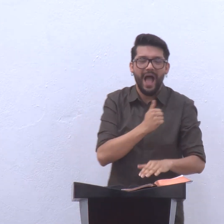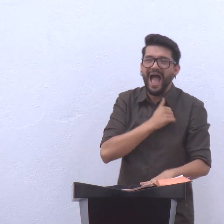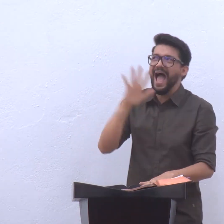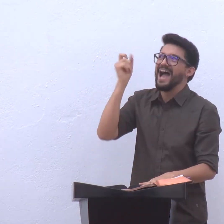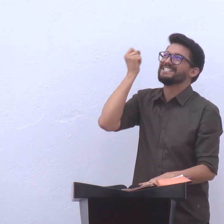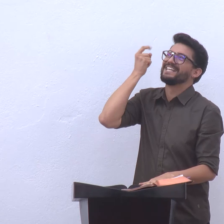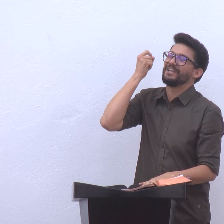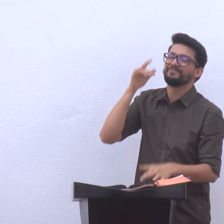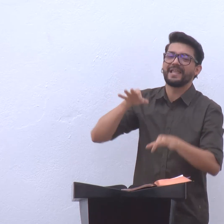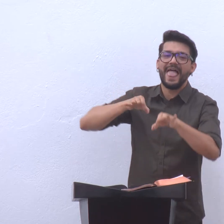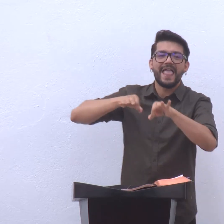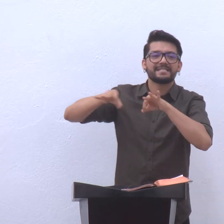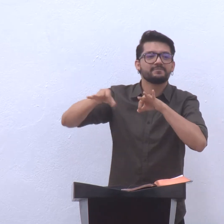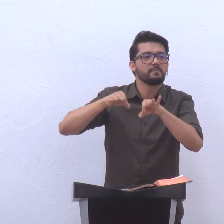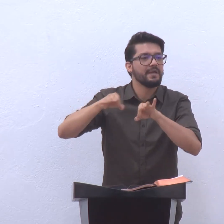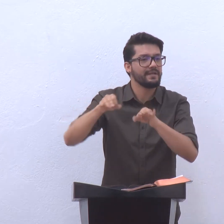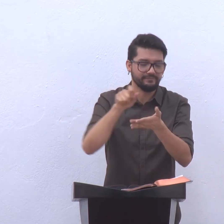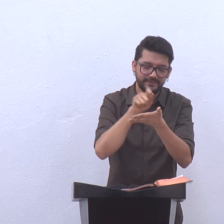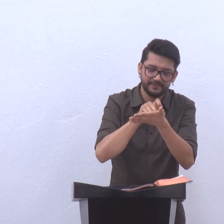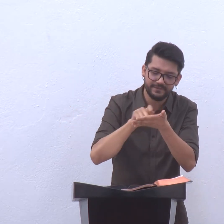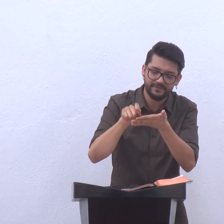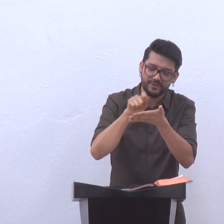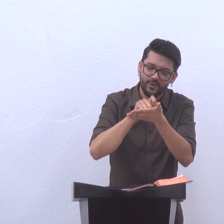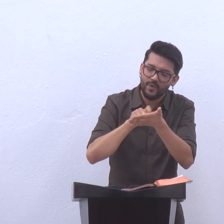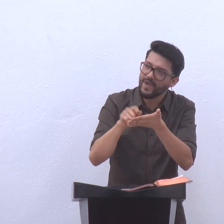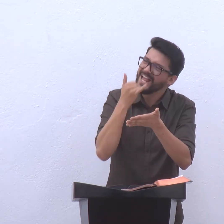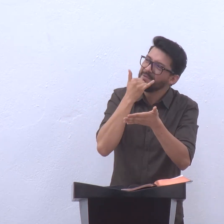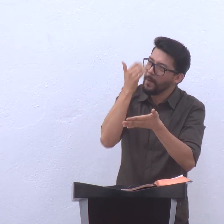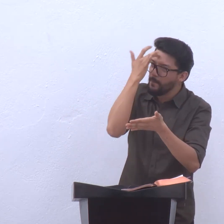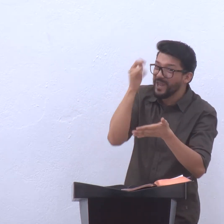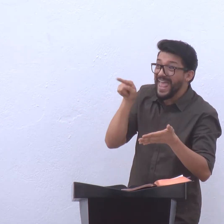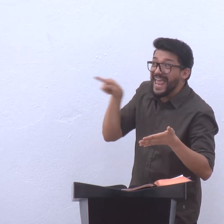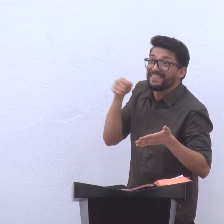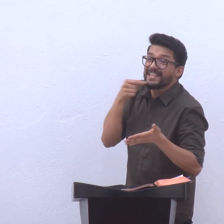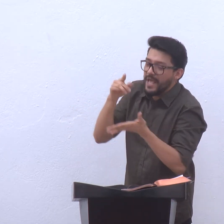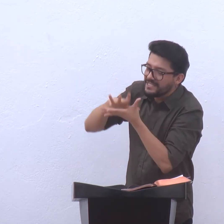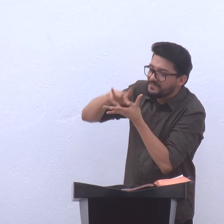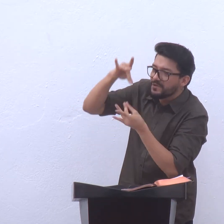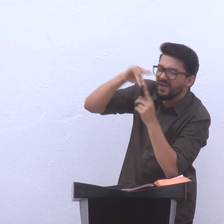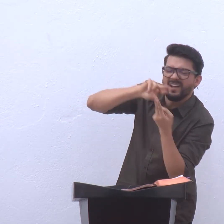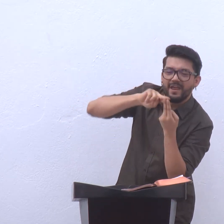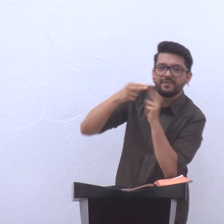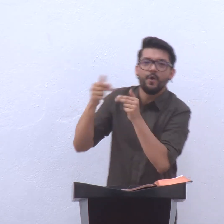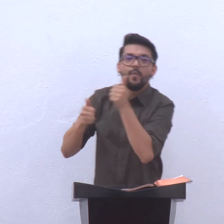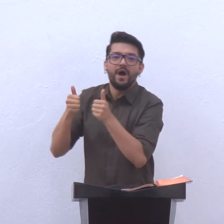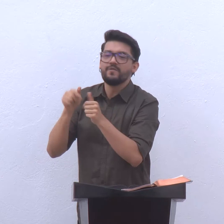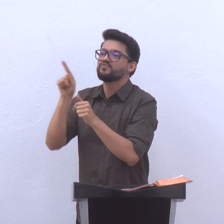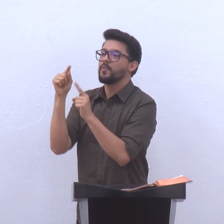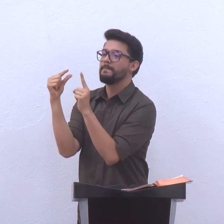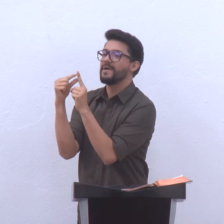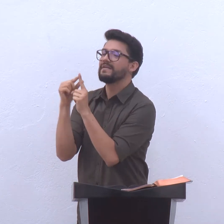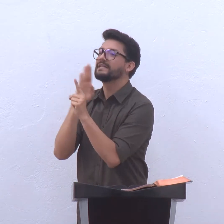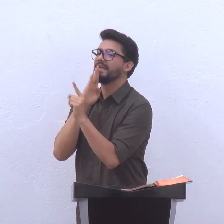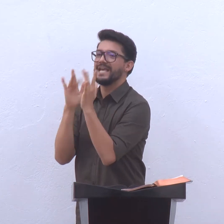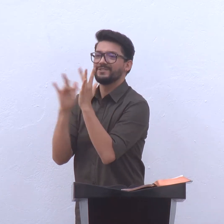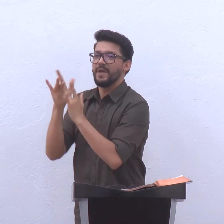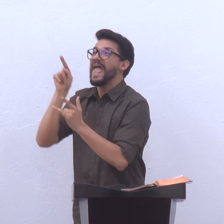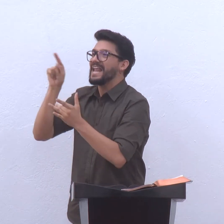la palabra de vida y seríamos llenos de su vida y seríamos llenos de su Espíritu. Juan lo entendió y